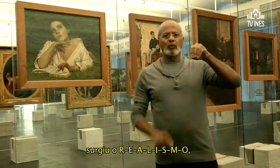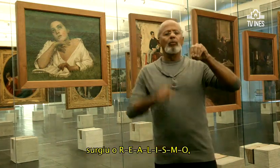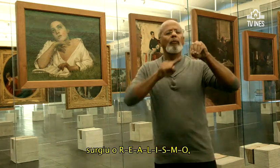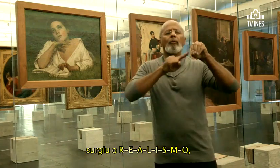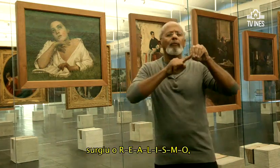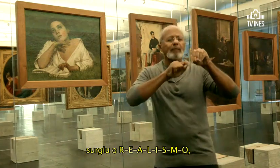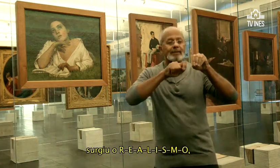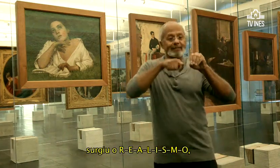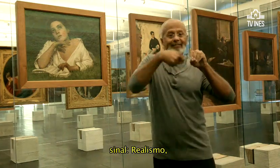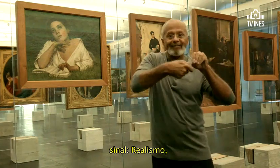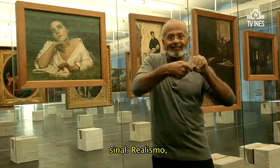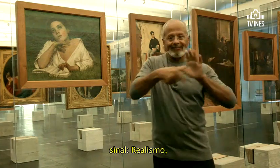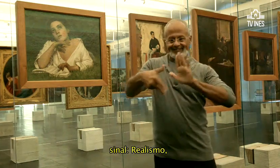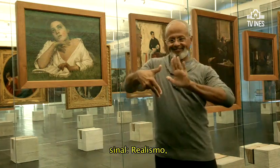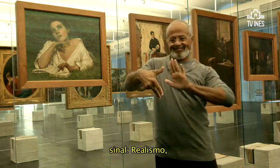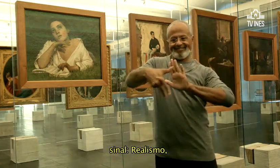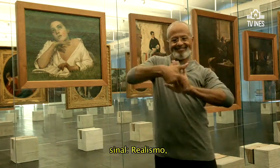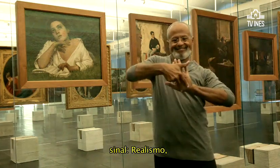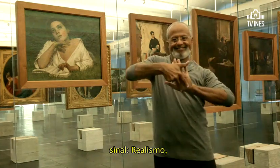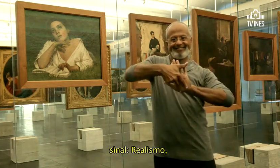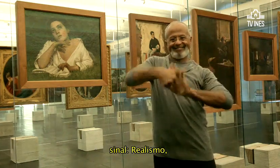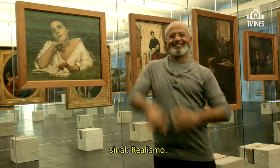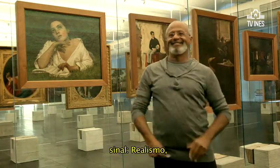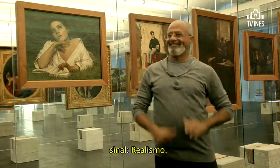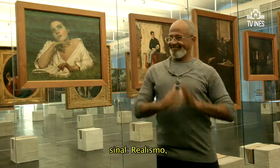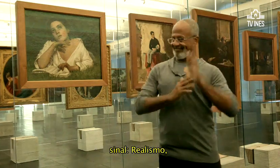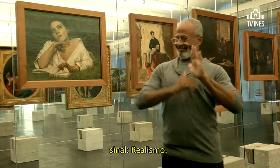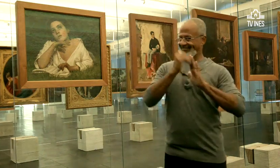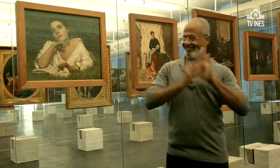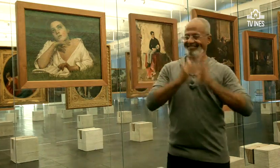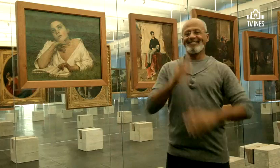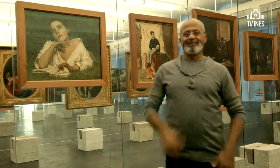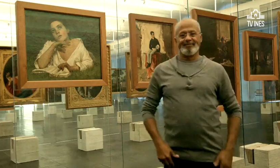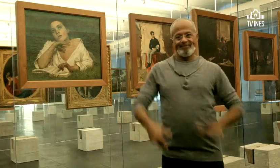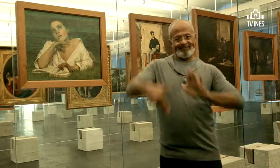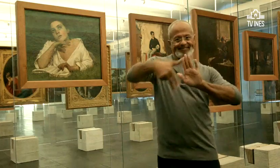realismo. Sinal, realismo.